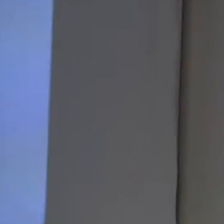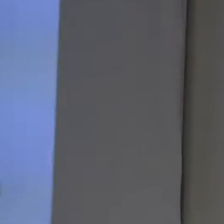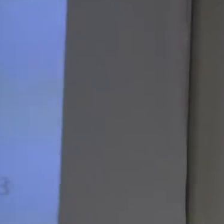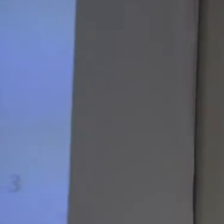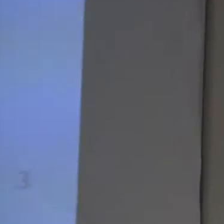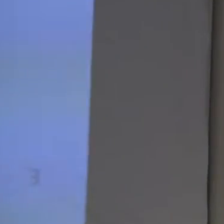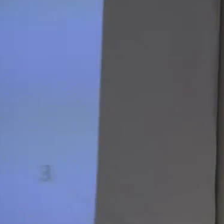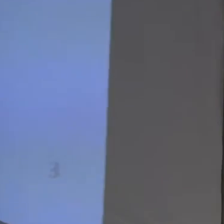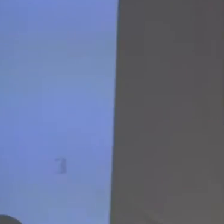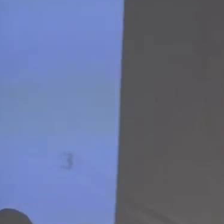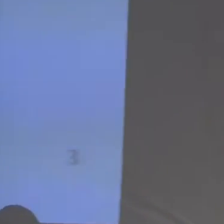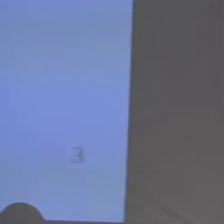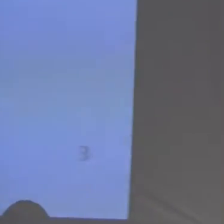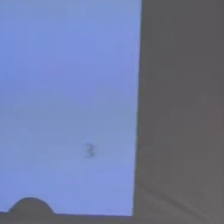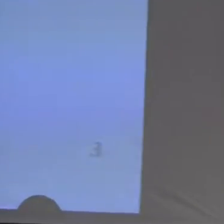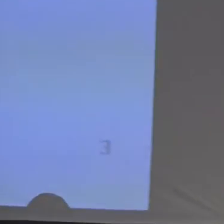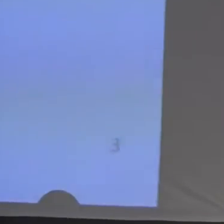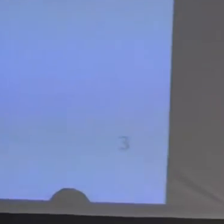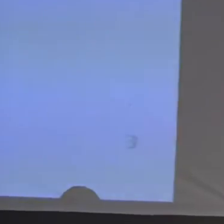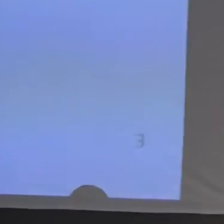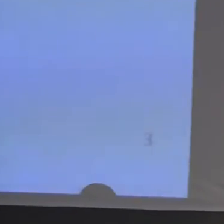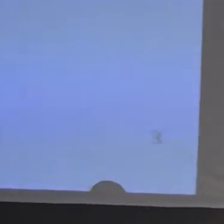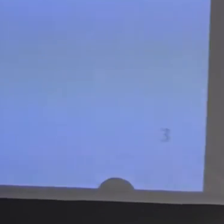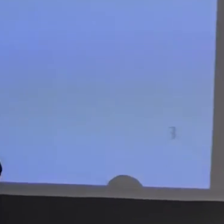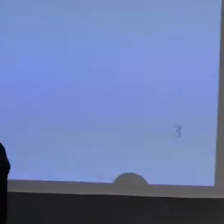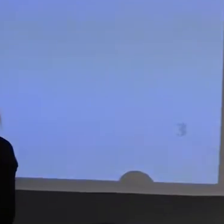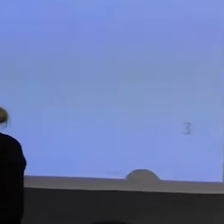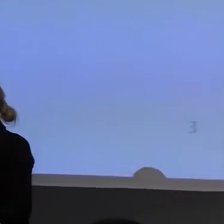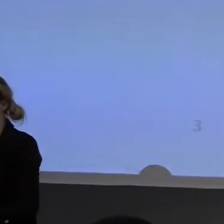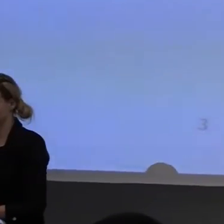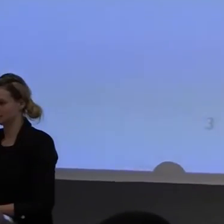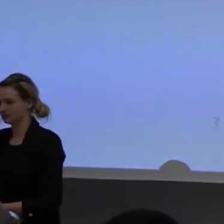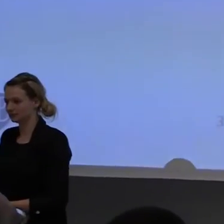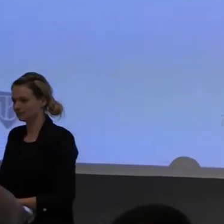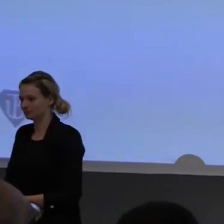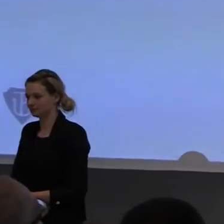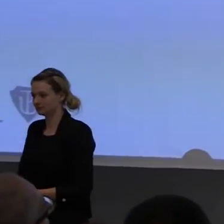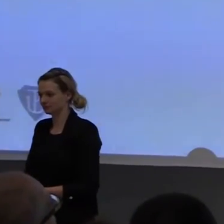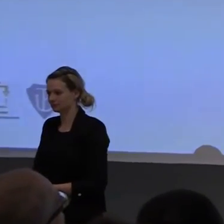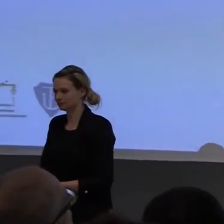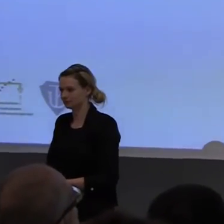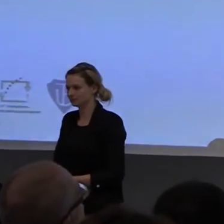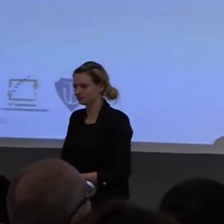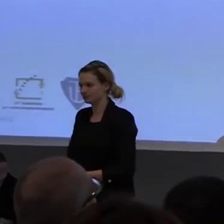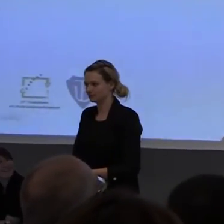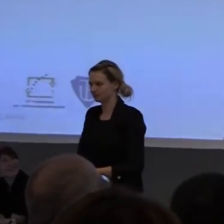I invite you all to imagine that you have your own personal